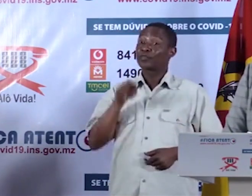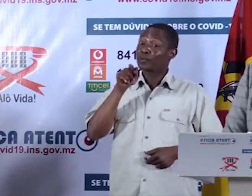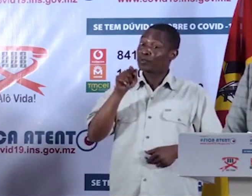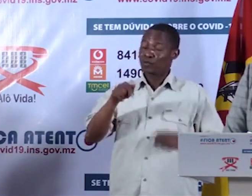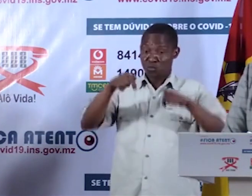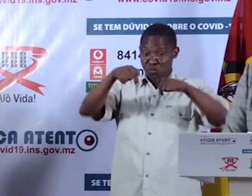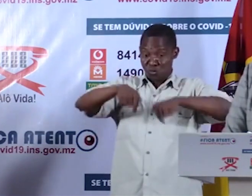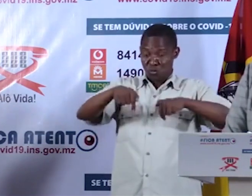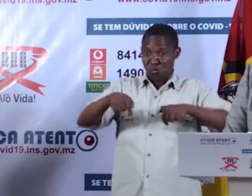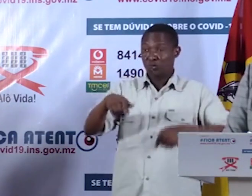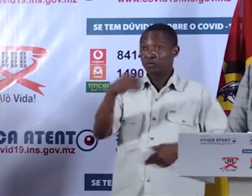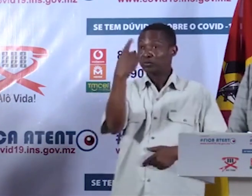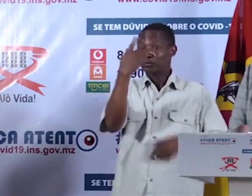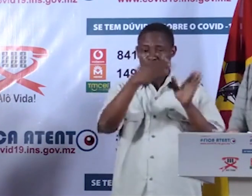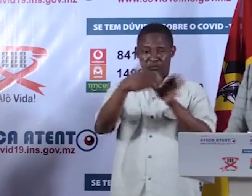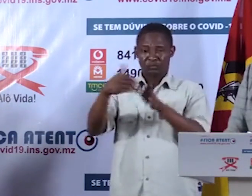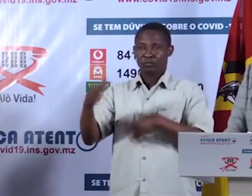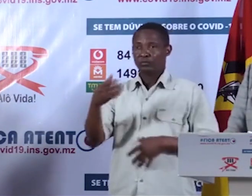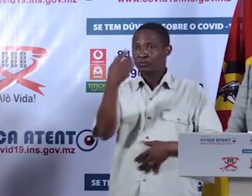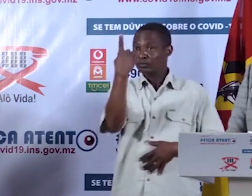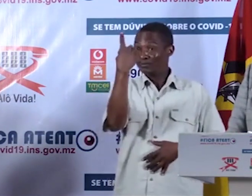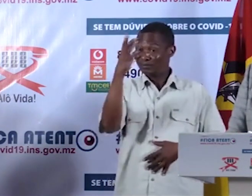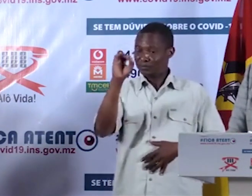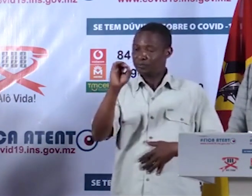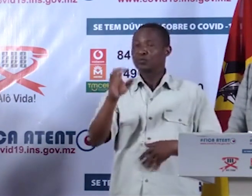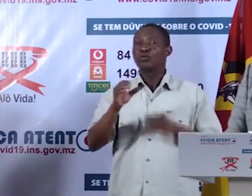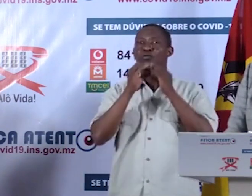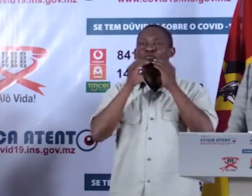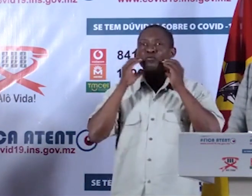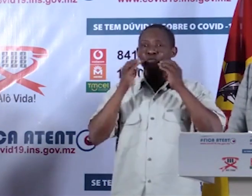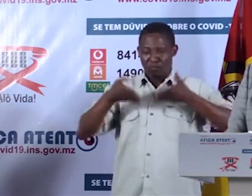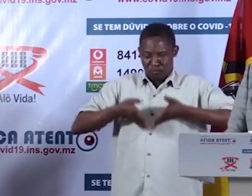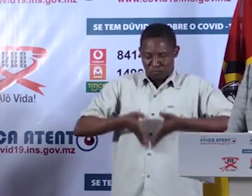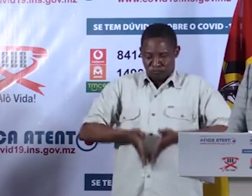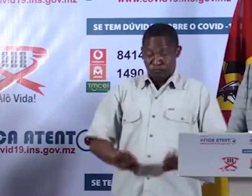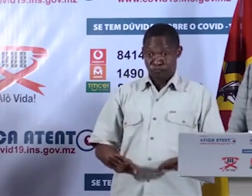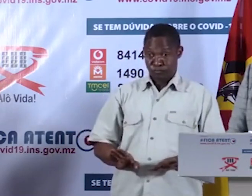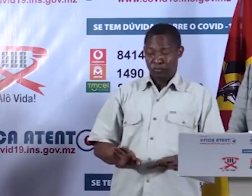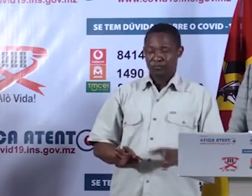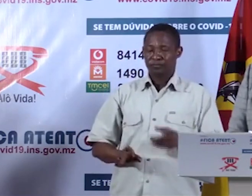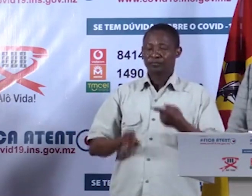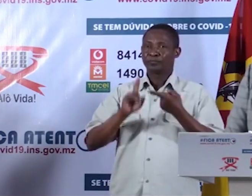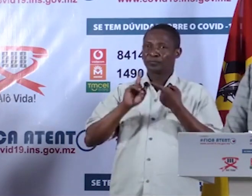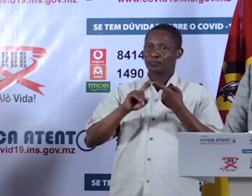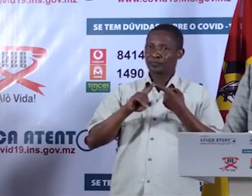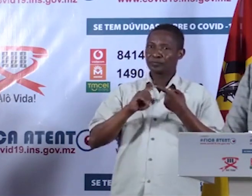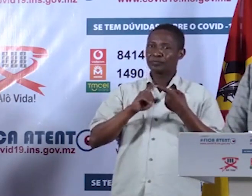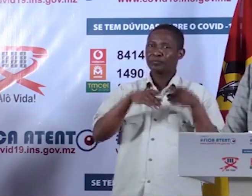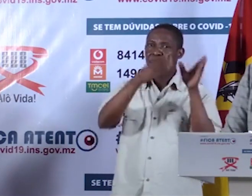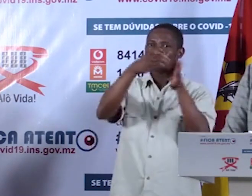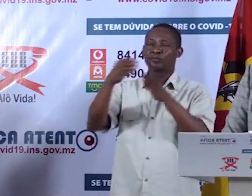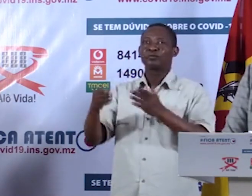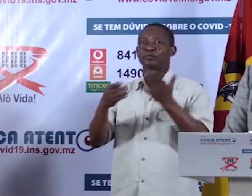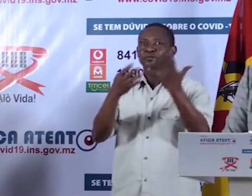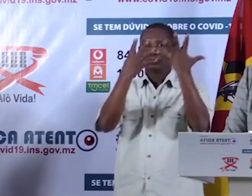todos os 10 indivíduos são de nacionalidade moçambicana, dos quais 9 com